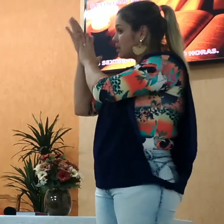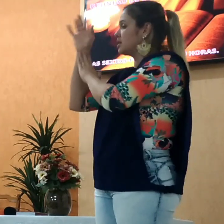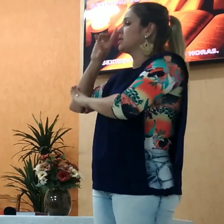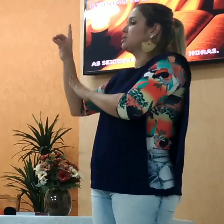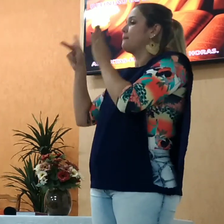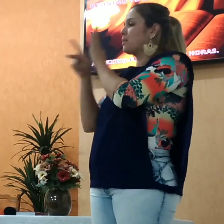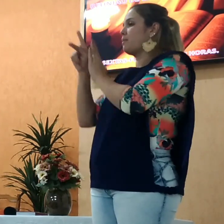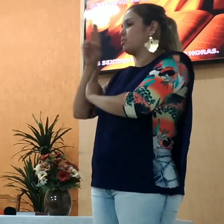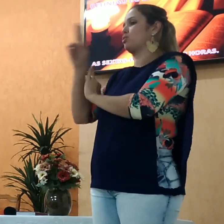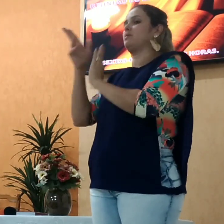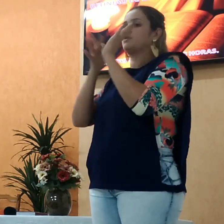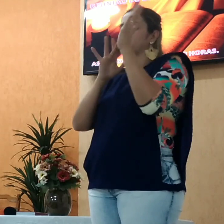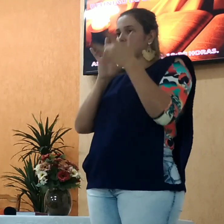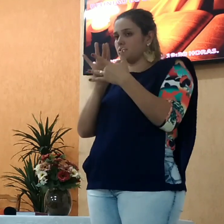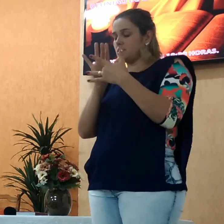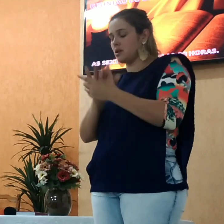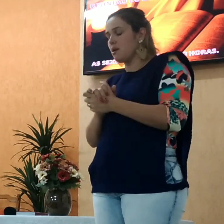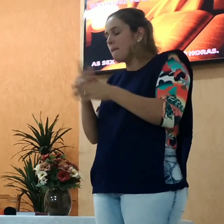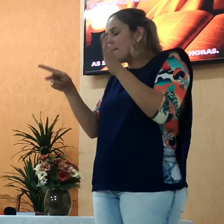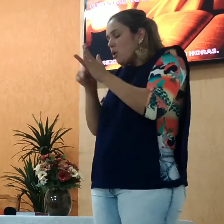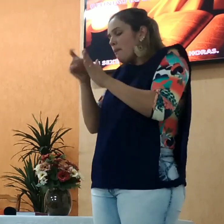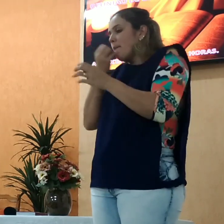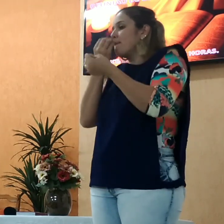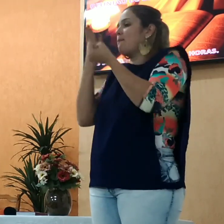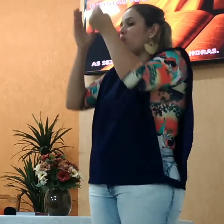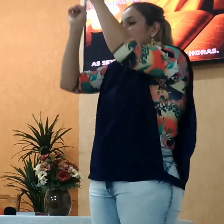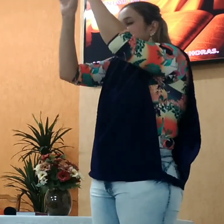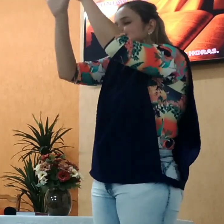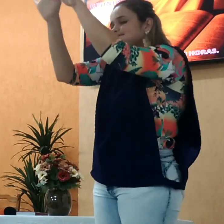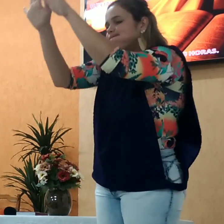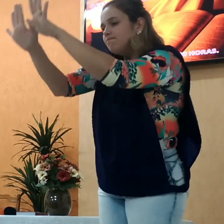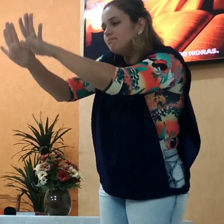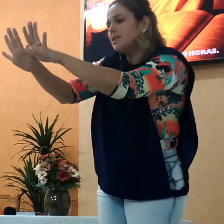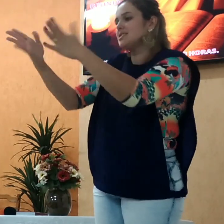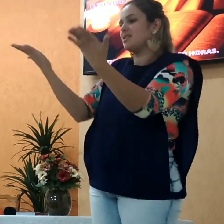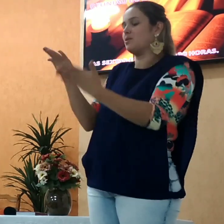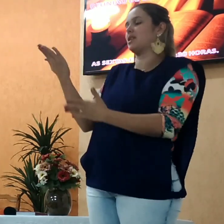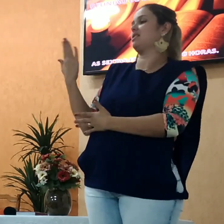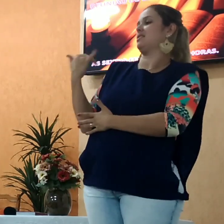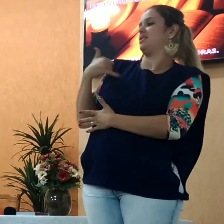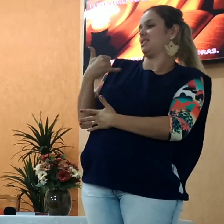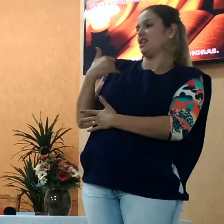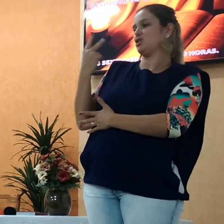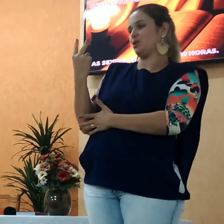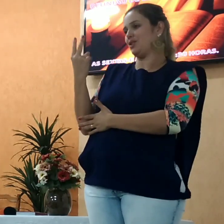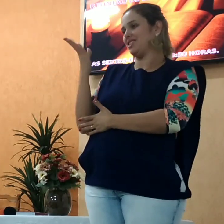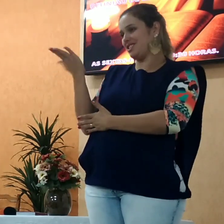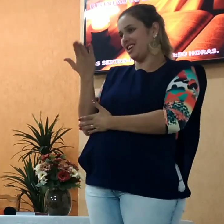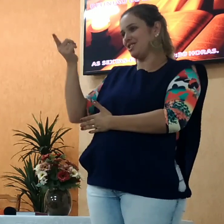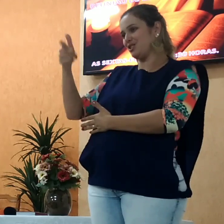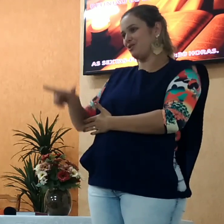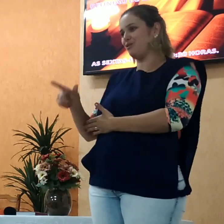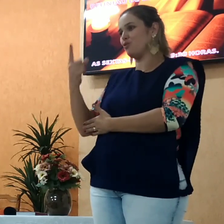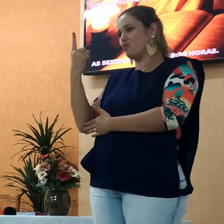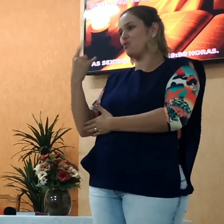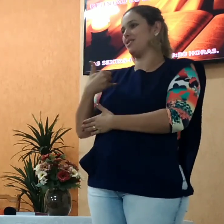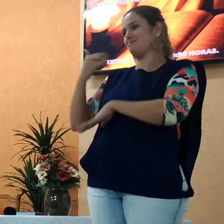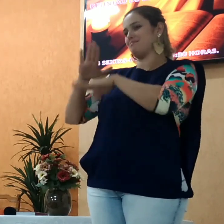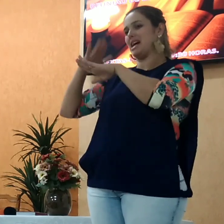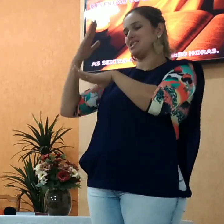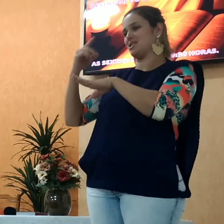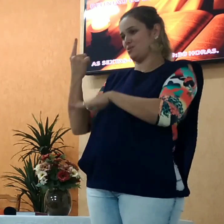seu nome, pela bênção que Elisa tem recebido mais um ano de vida aqui diante do Senhor. Isso